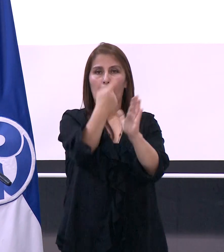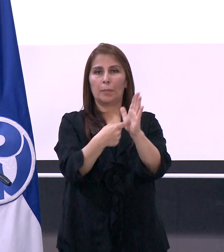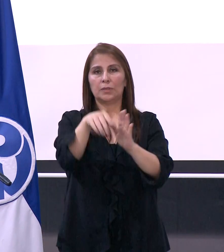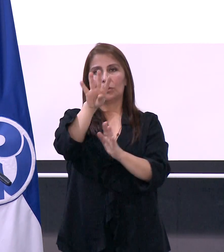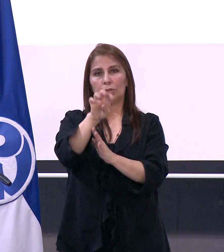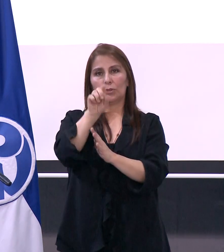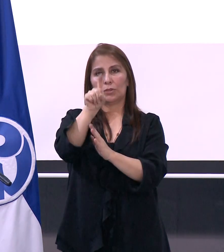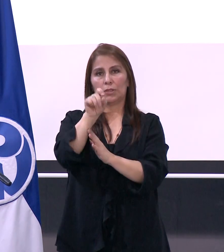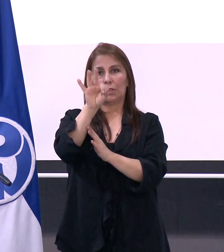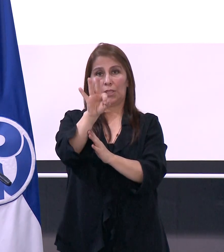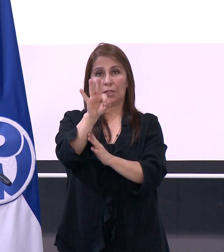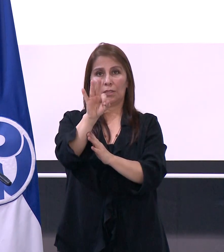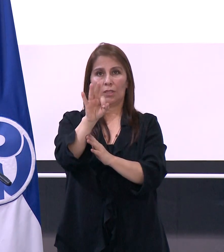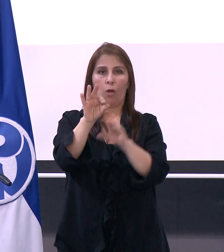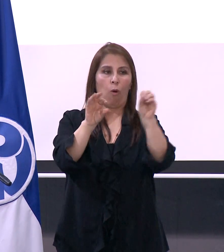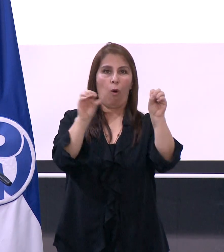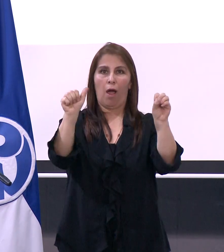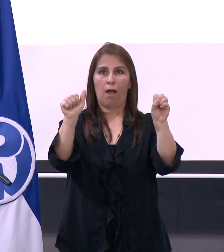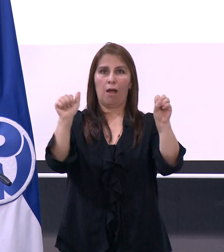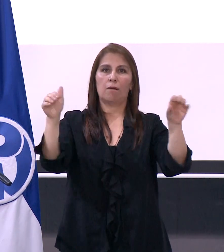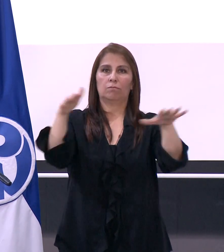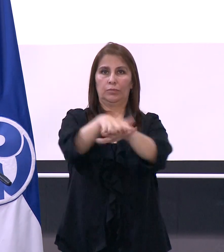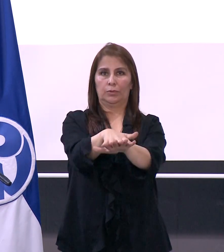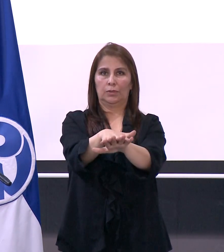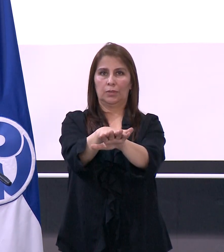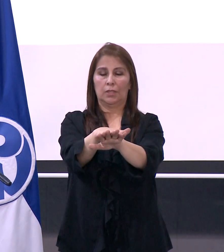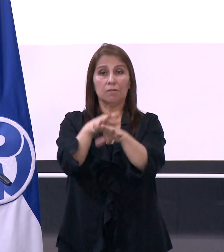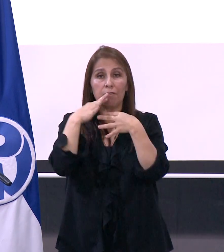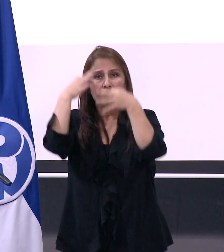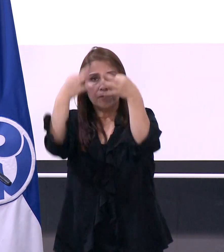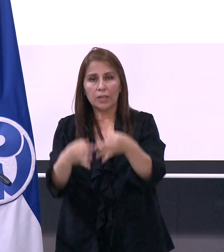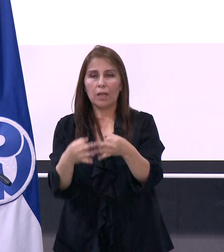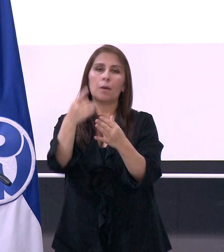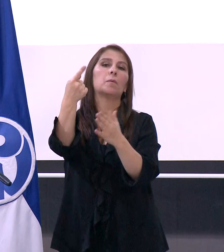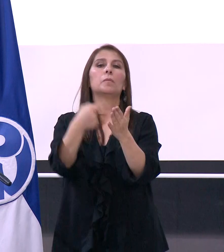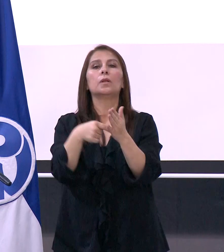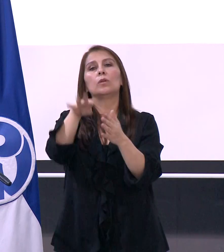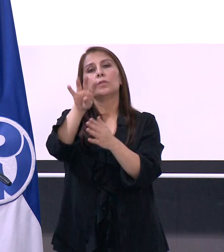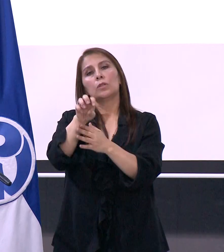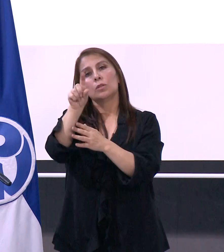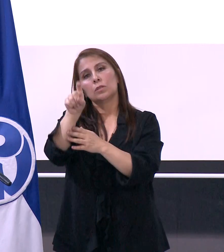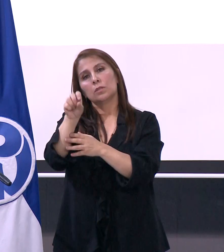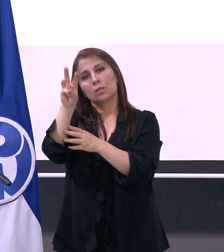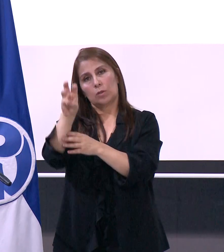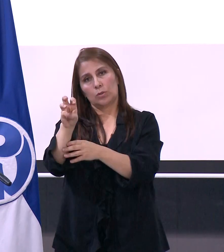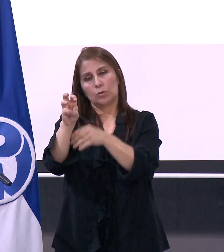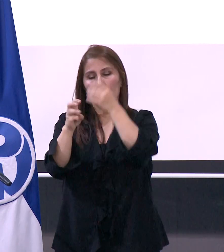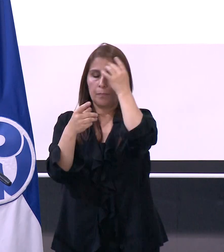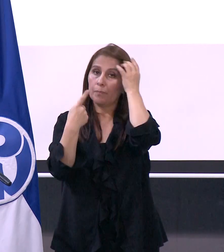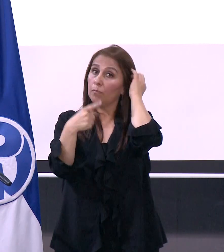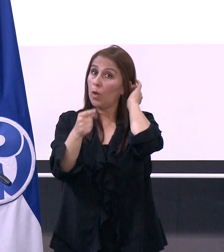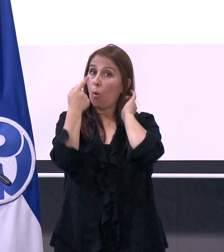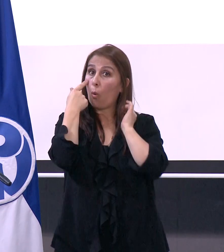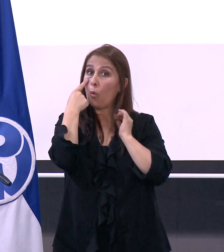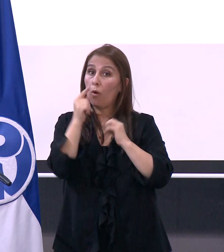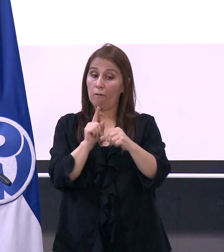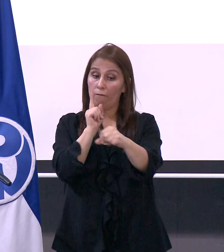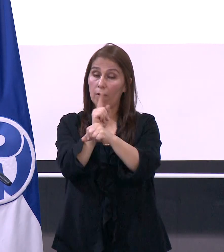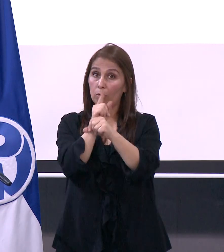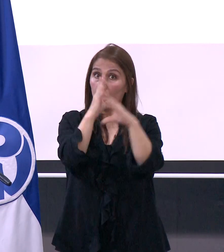universidad fuera mixta pero sólo se hizo realidad hasta el 68 aunque en la facultad nocturna sí había